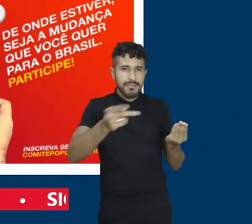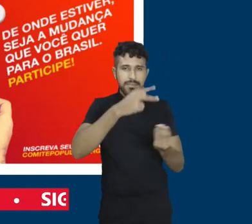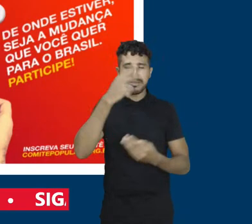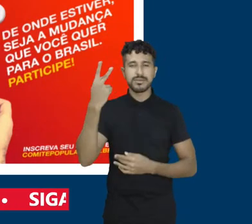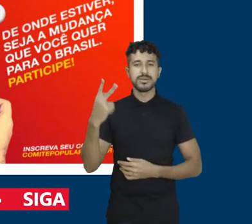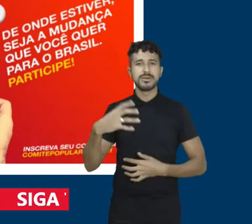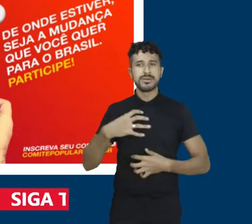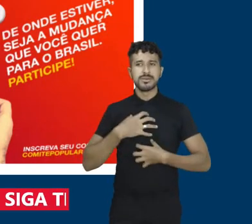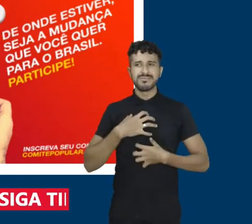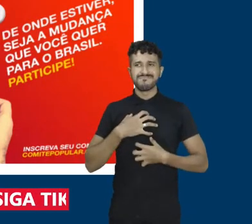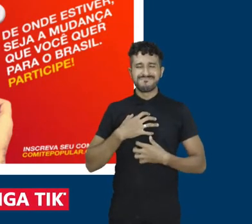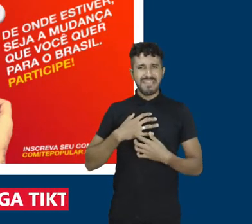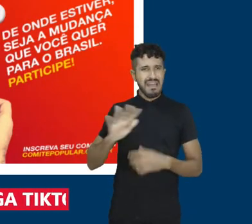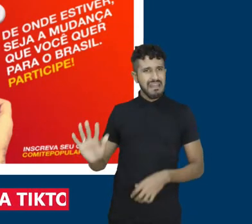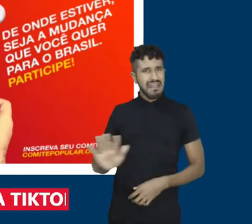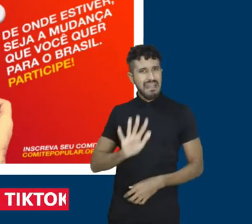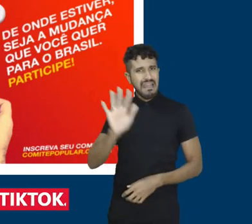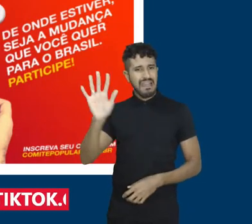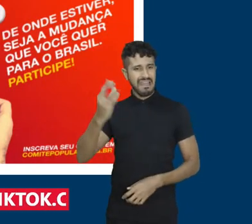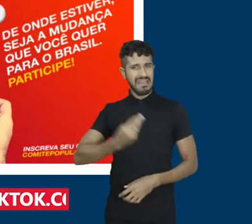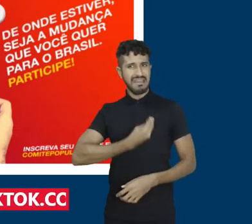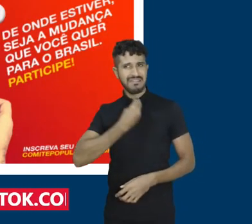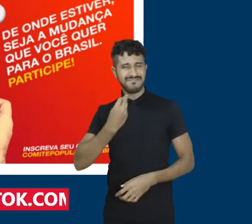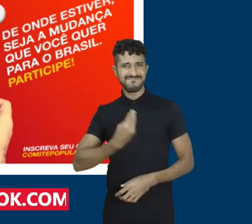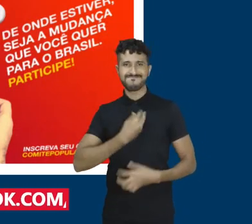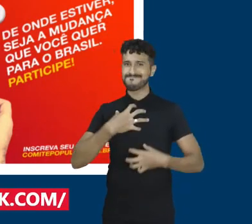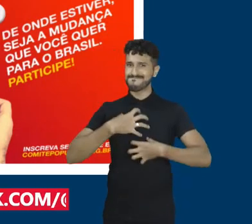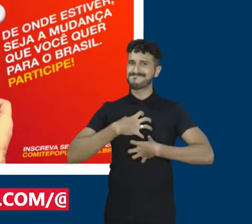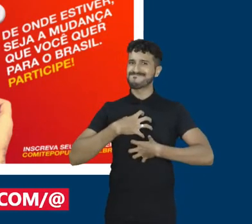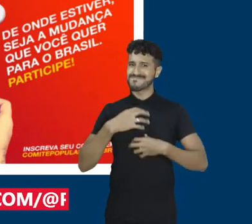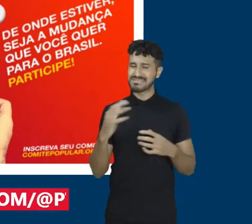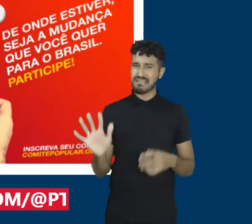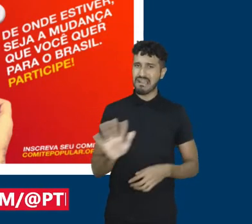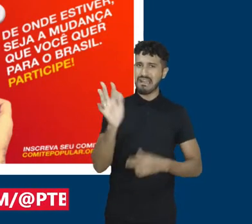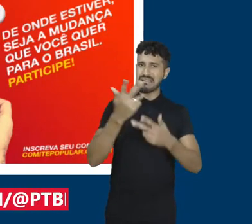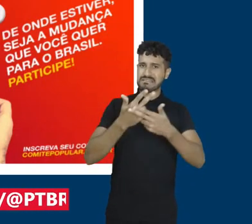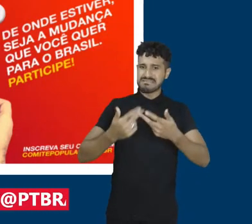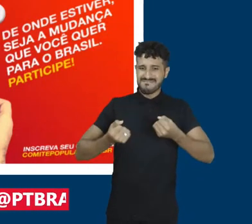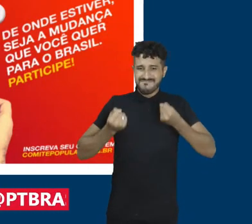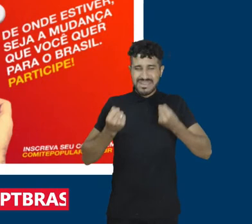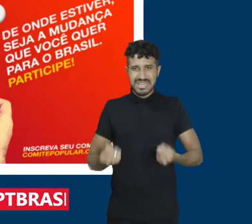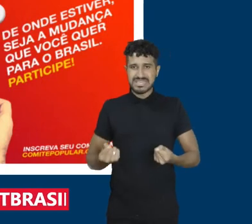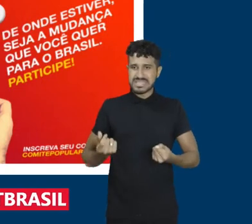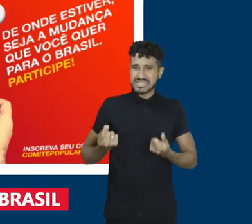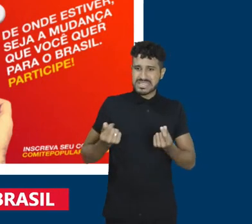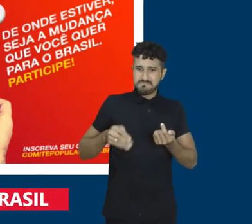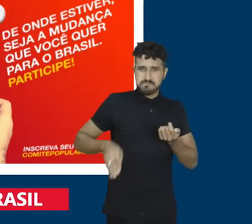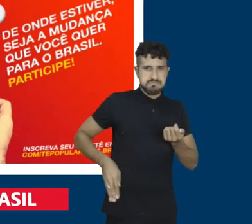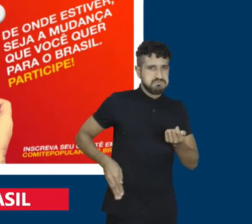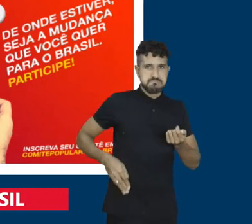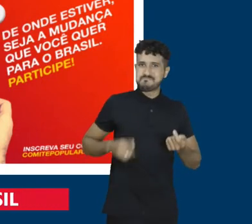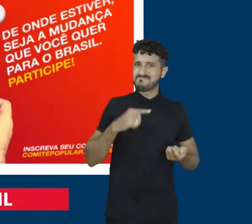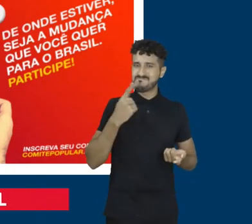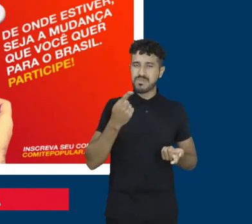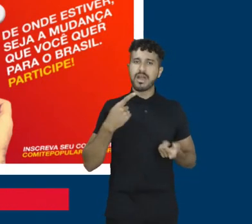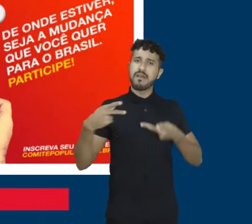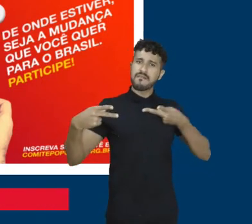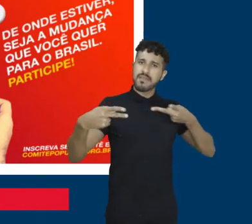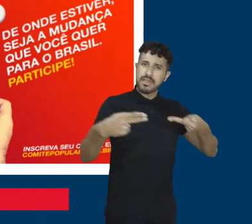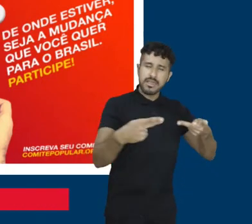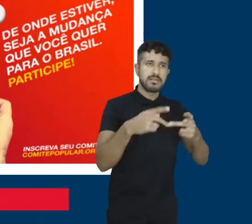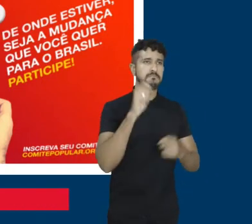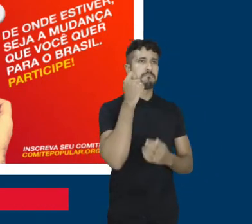né, o aumento aí do custo de vida, sentem essa diferença, né, que pesou muito na nossa vida. Vale também visitas de porta em